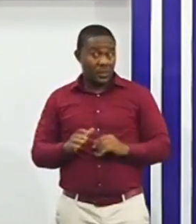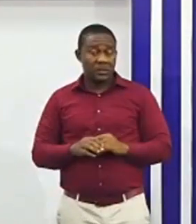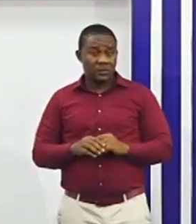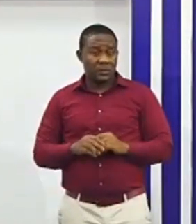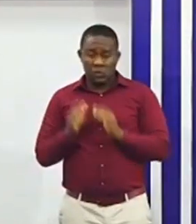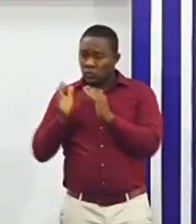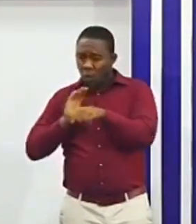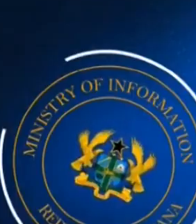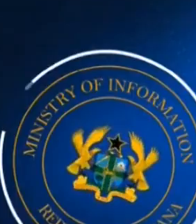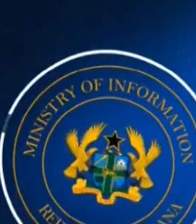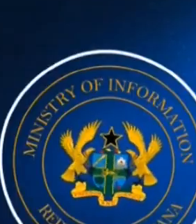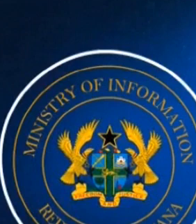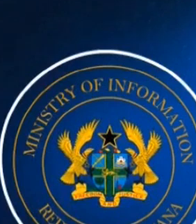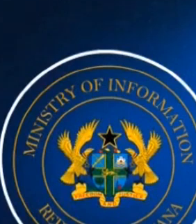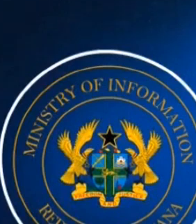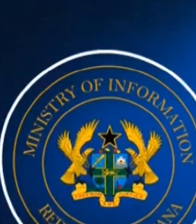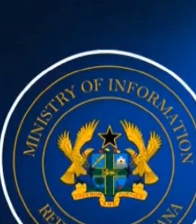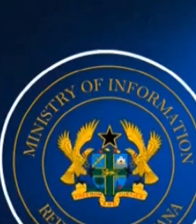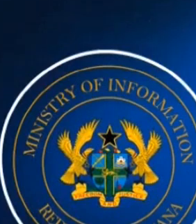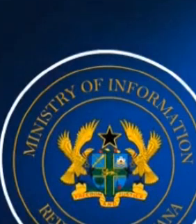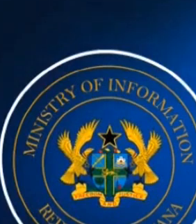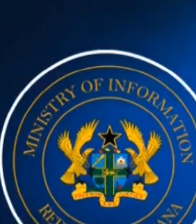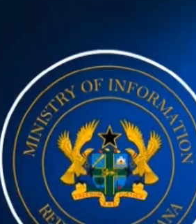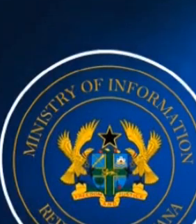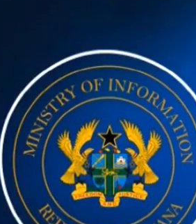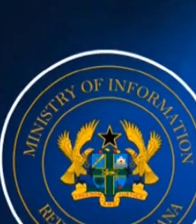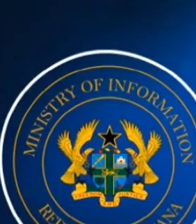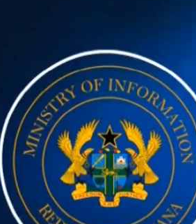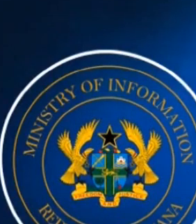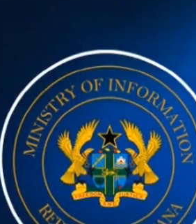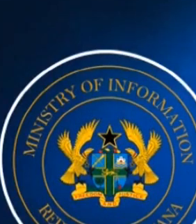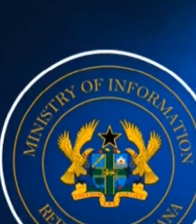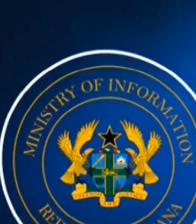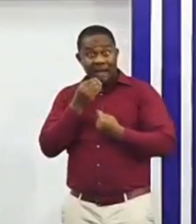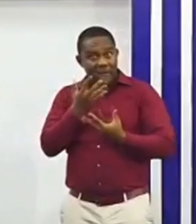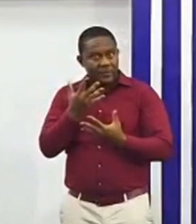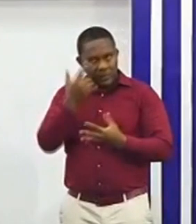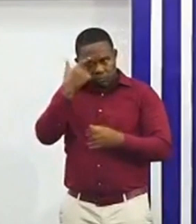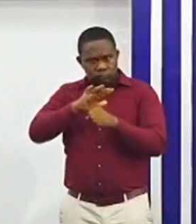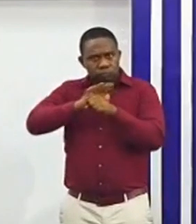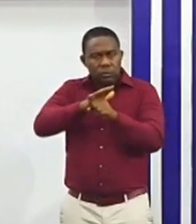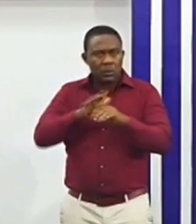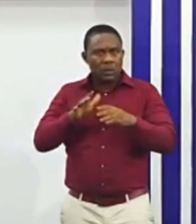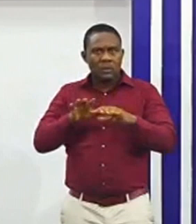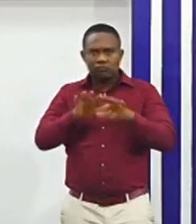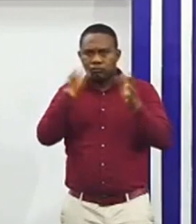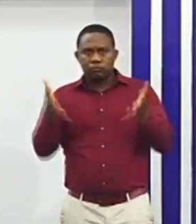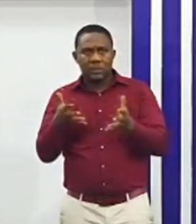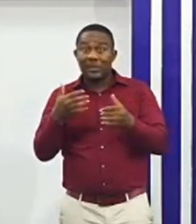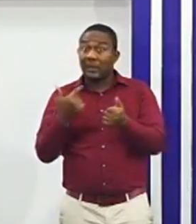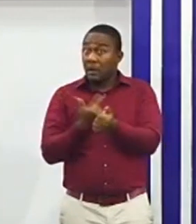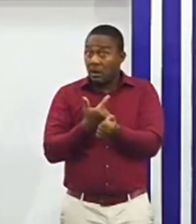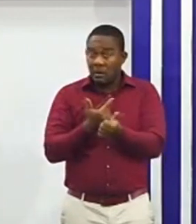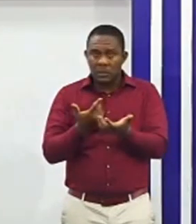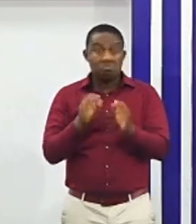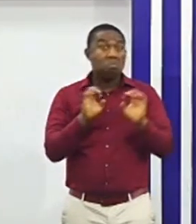ni le za yi a libiri na bena nya ka tu sor e be ya ko ani be a in si diri tututur anu dole tutur le za